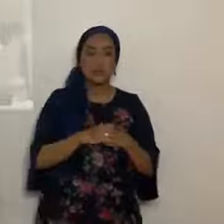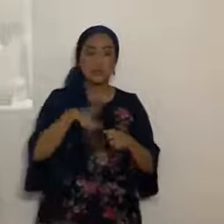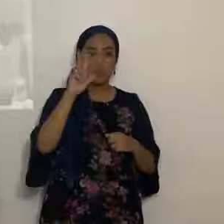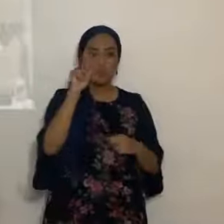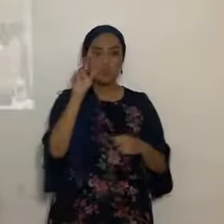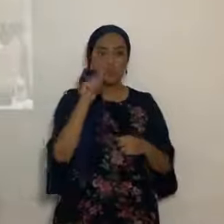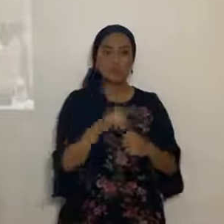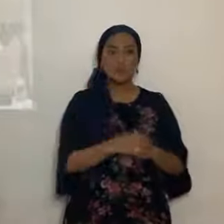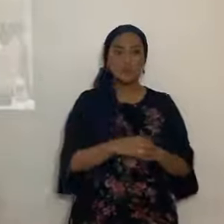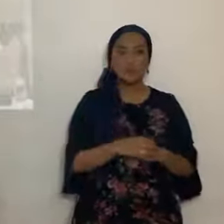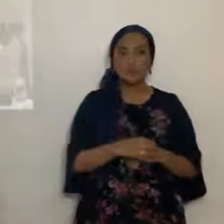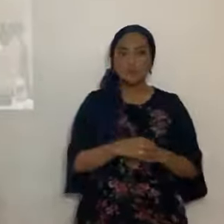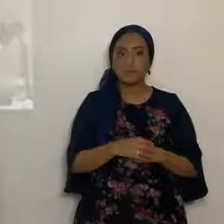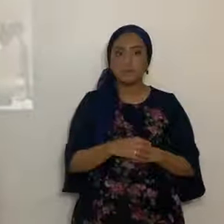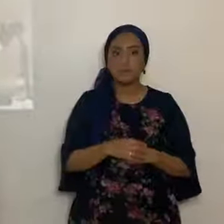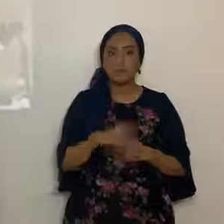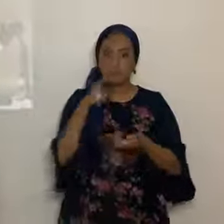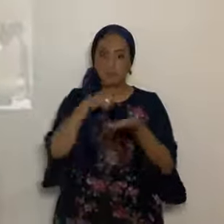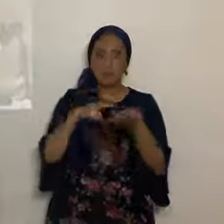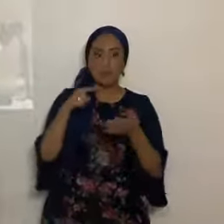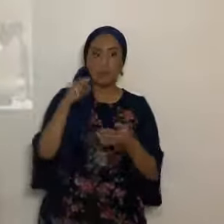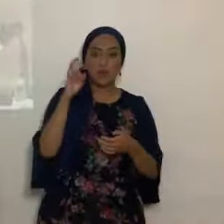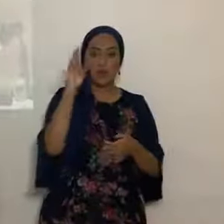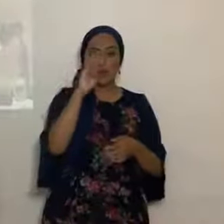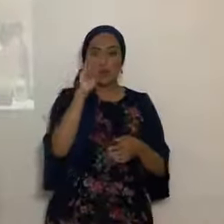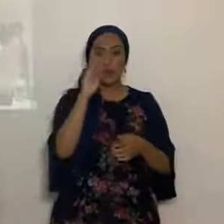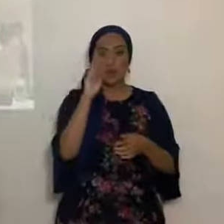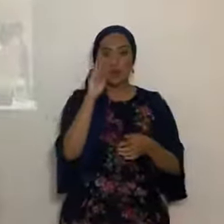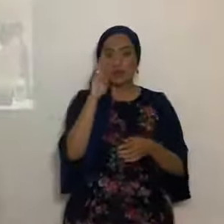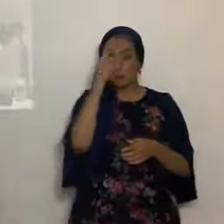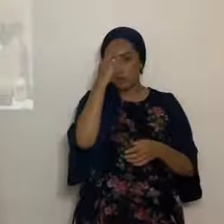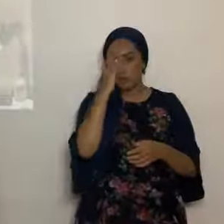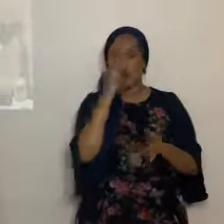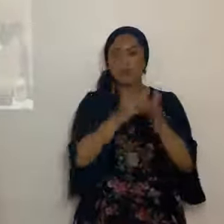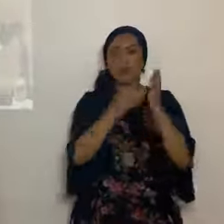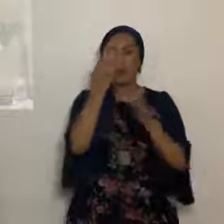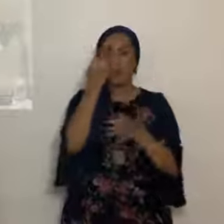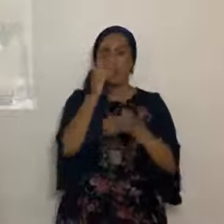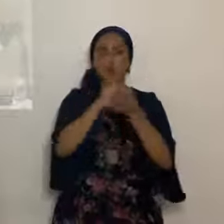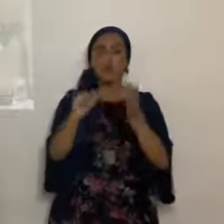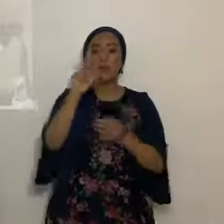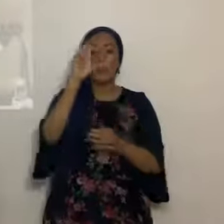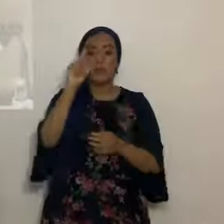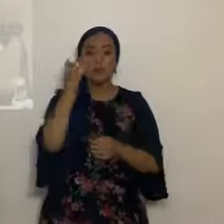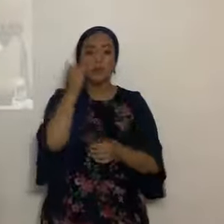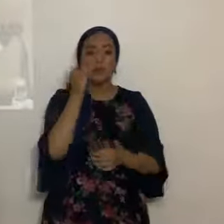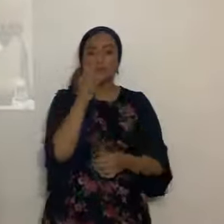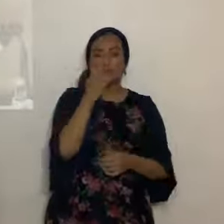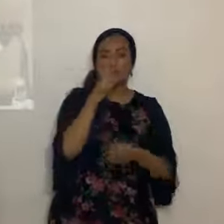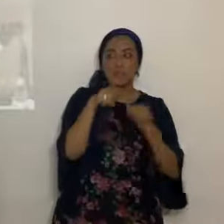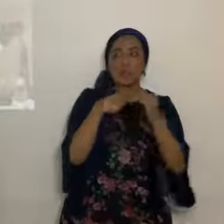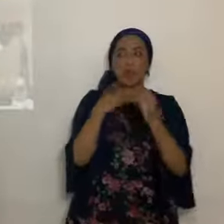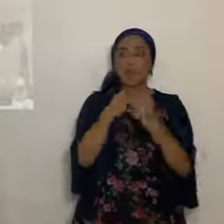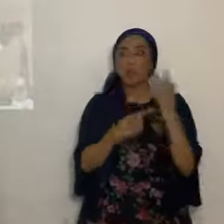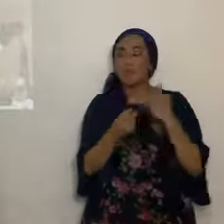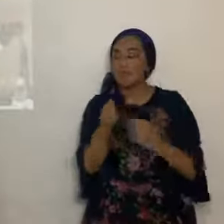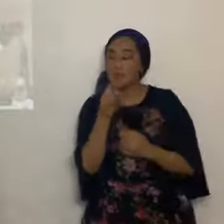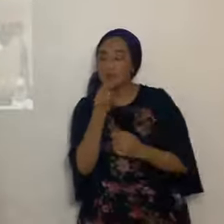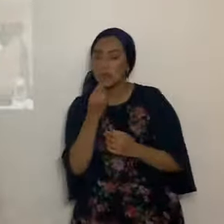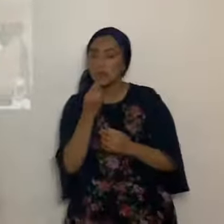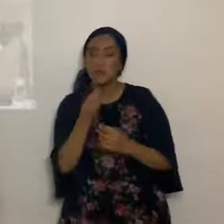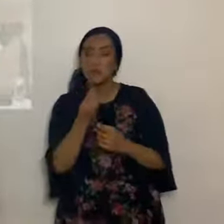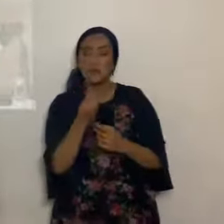23. Buscan Romanos 14, verso 23, dice así: pero el que duda sobre lo que come es